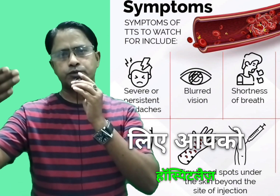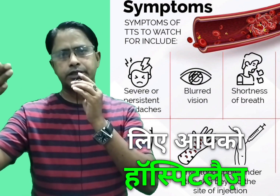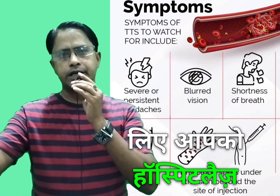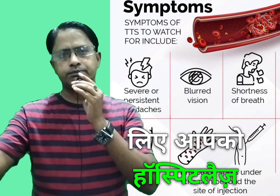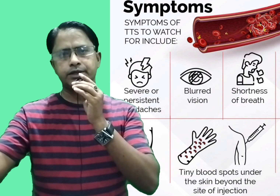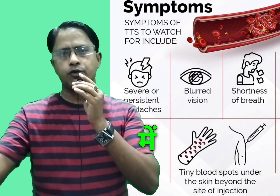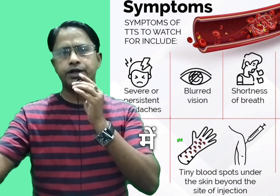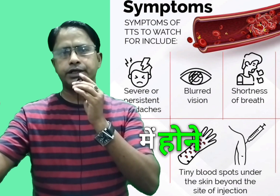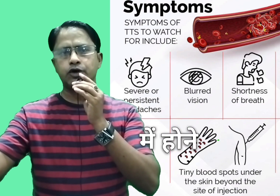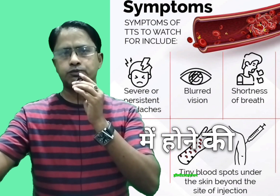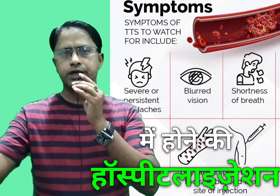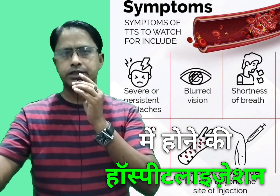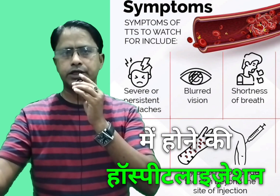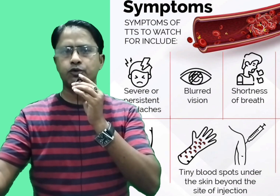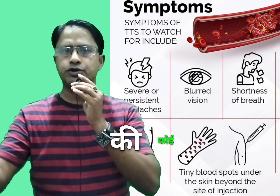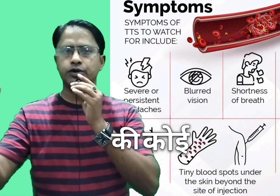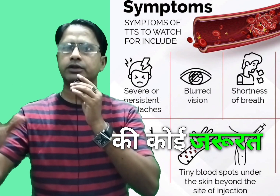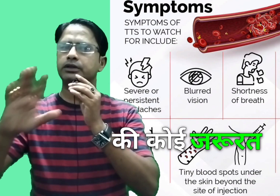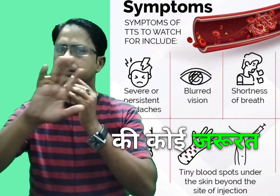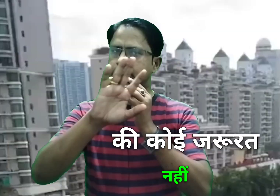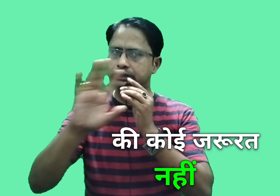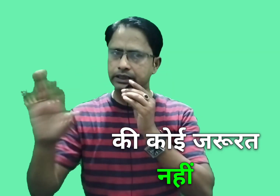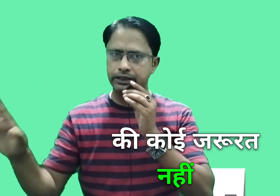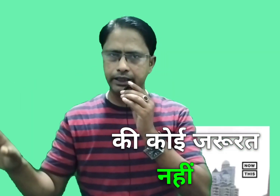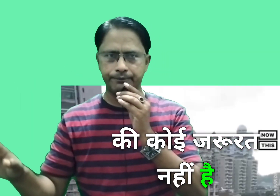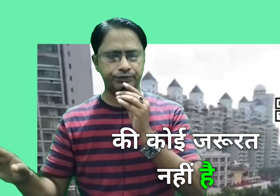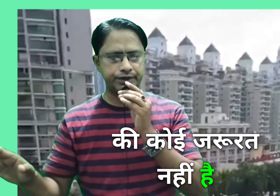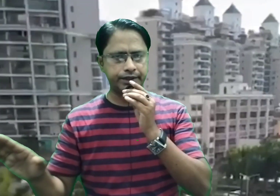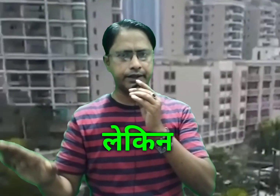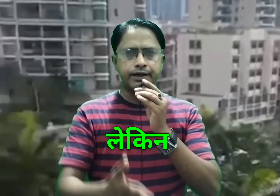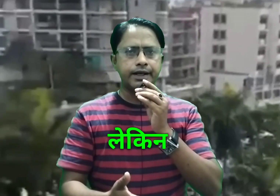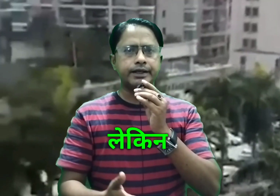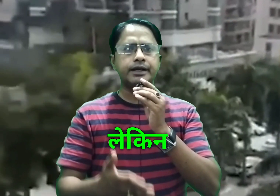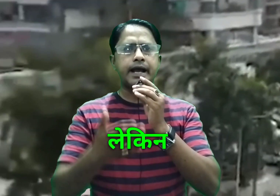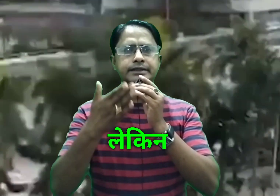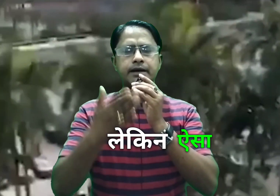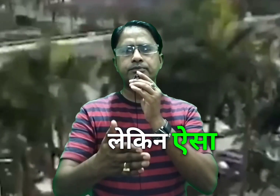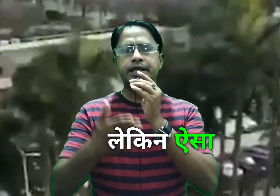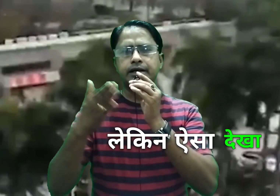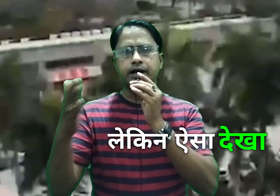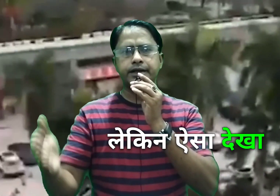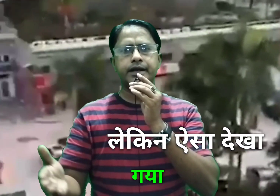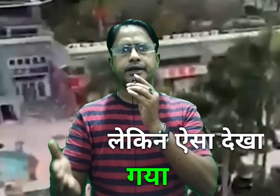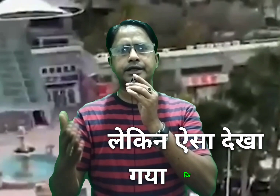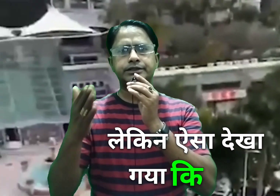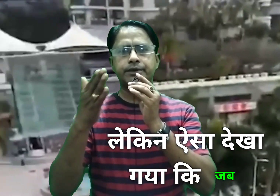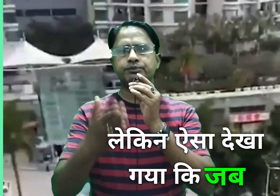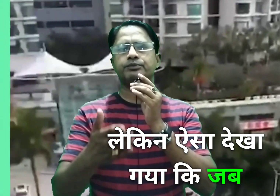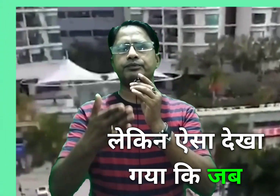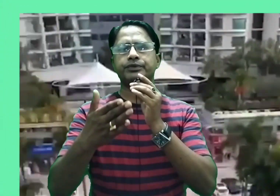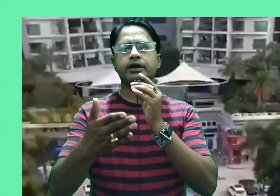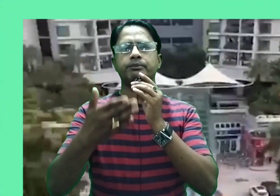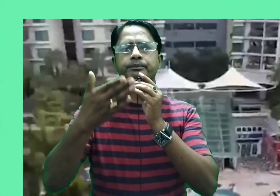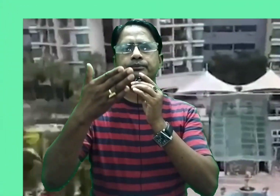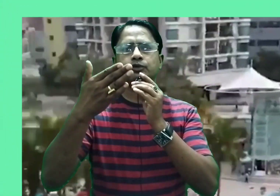आपको हॉस्पिटलाइजेशन की कोई ज़रूरत नहीं है। ठीक, लेकिन ऐसा देखा गया कि